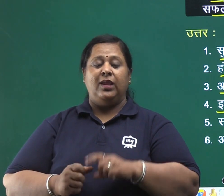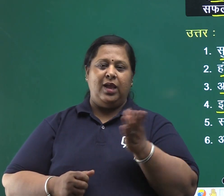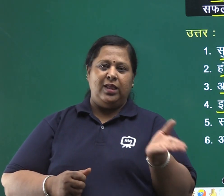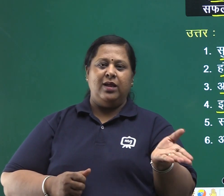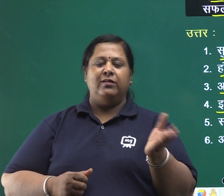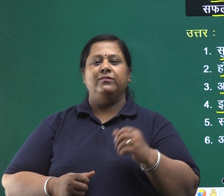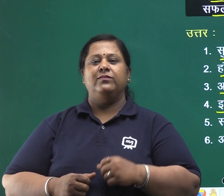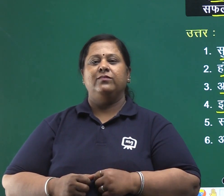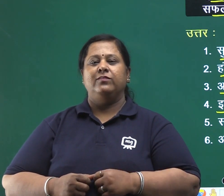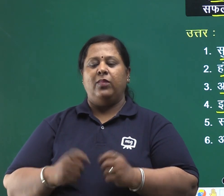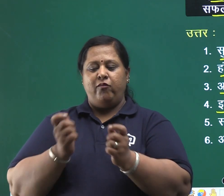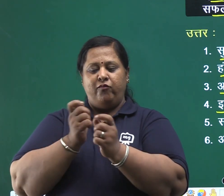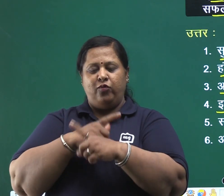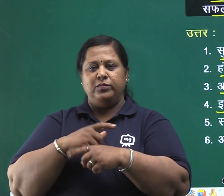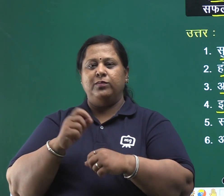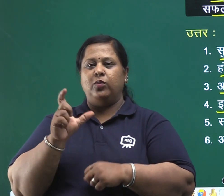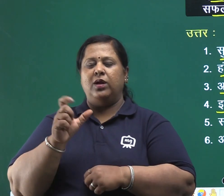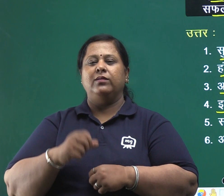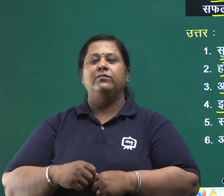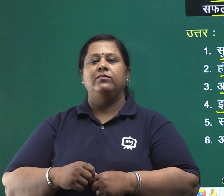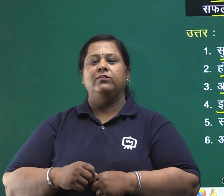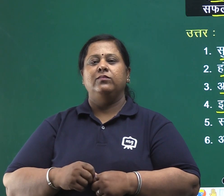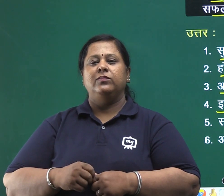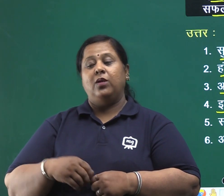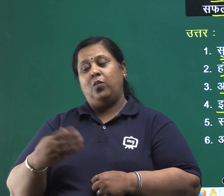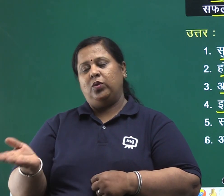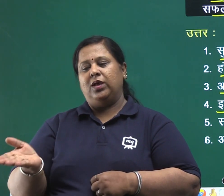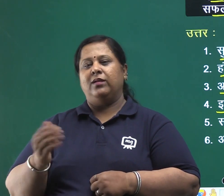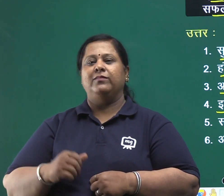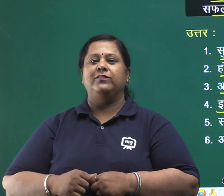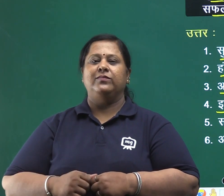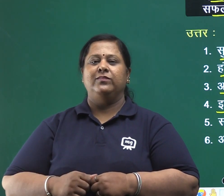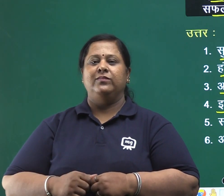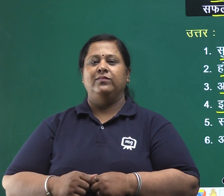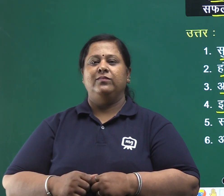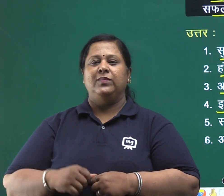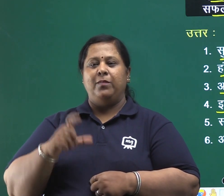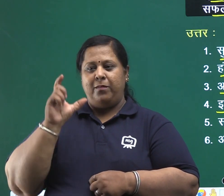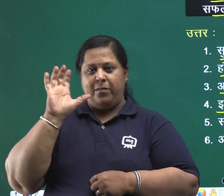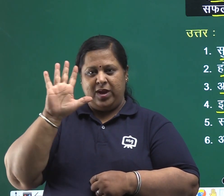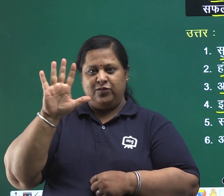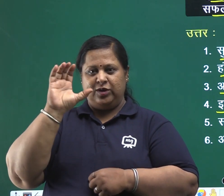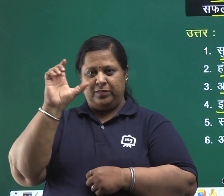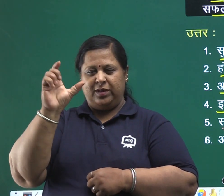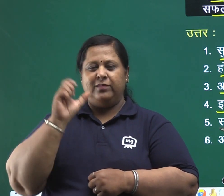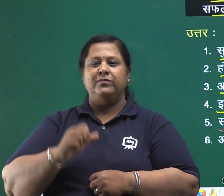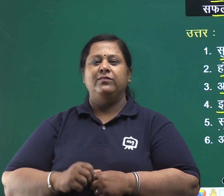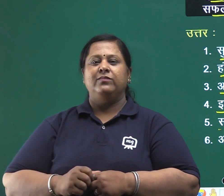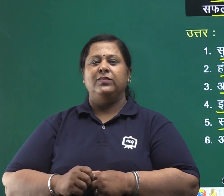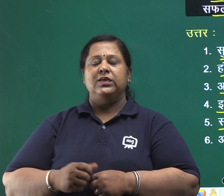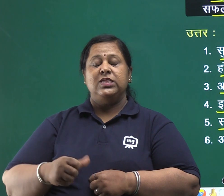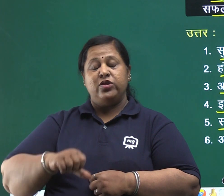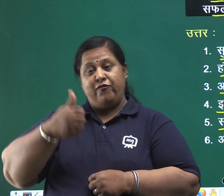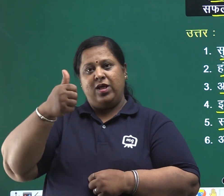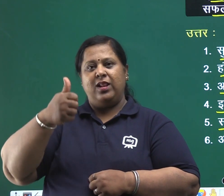इधर, विलोम शब्द होगा उधर। पांचवा शब्द है